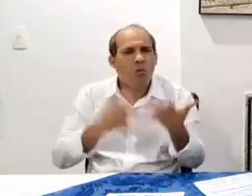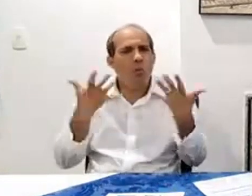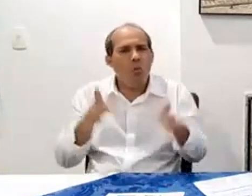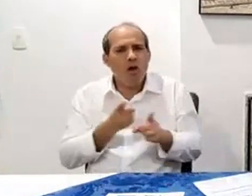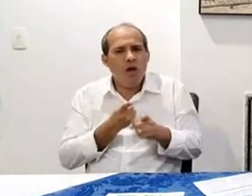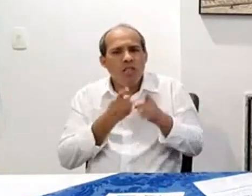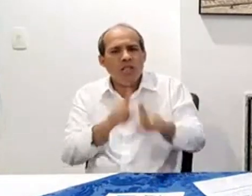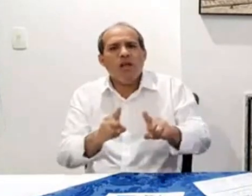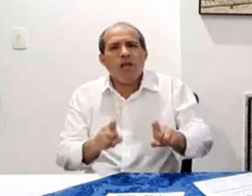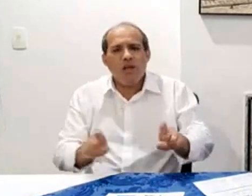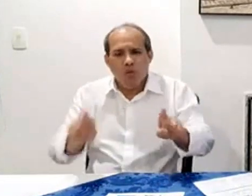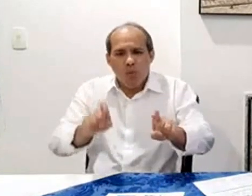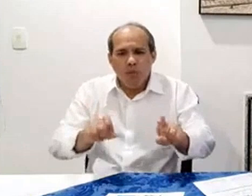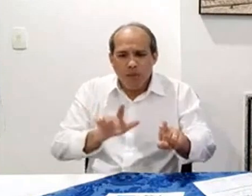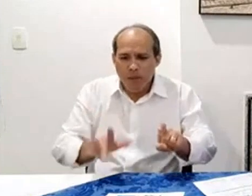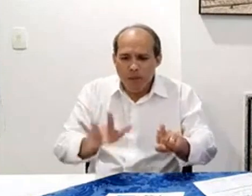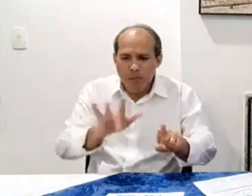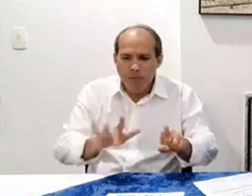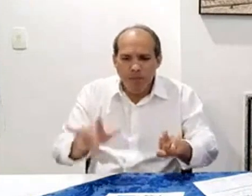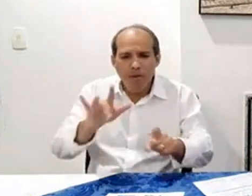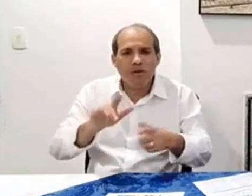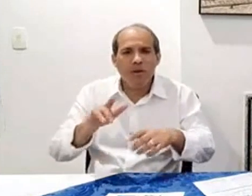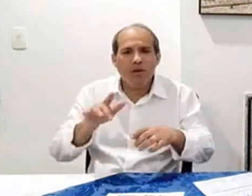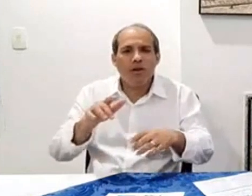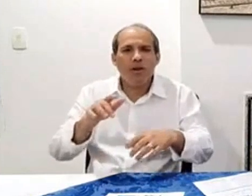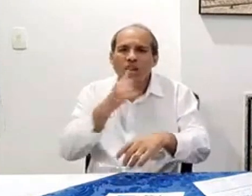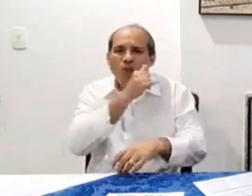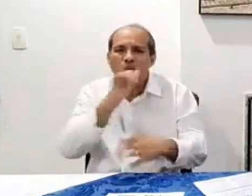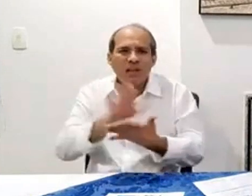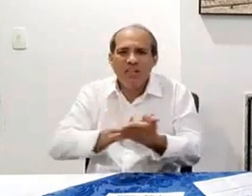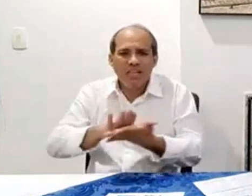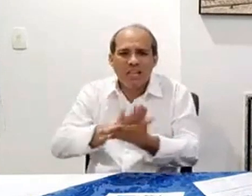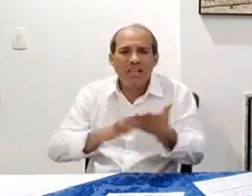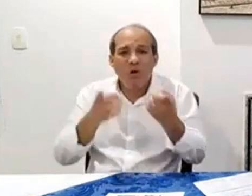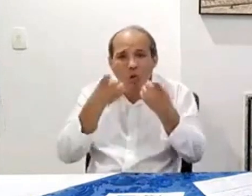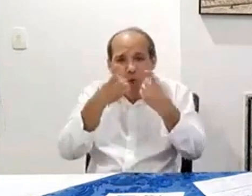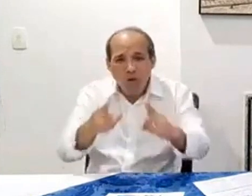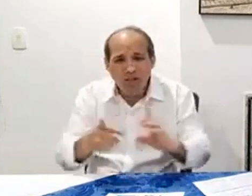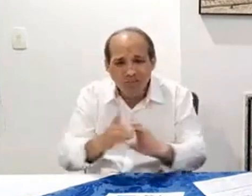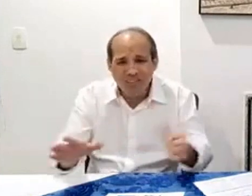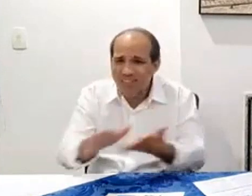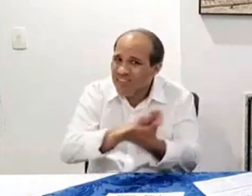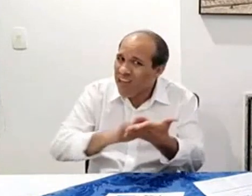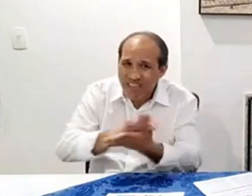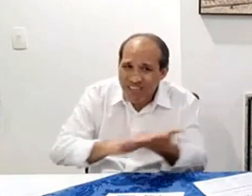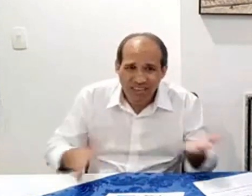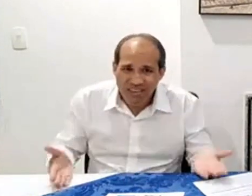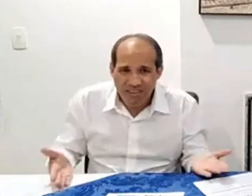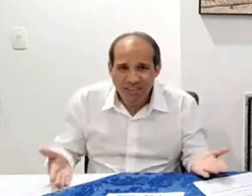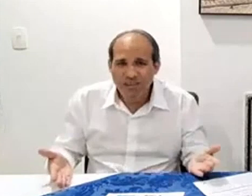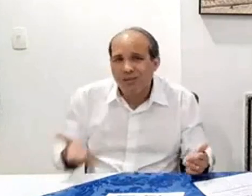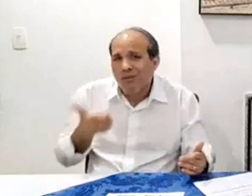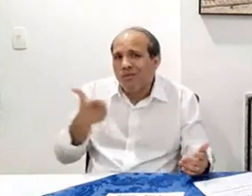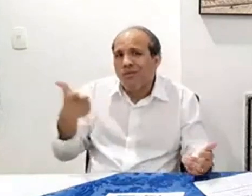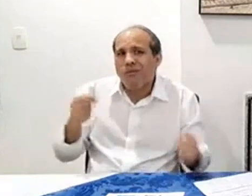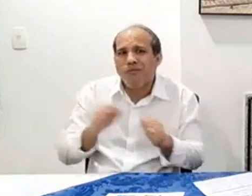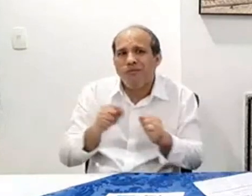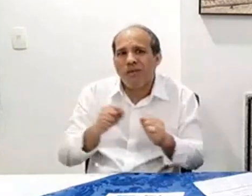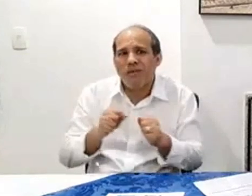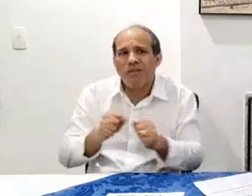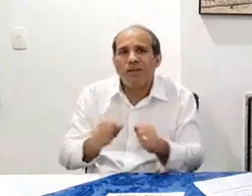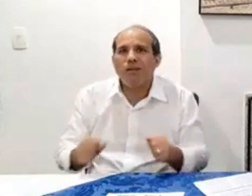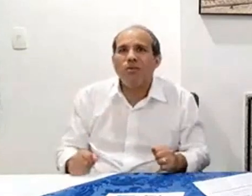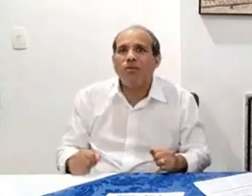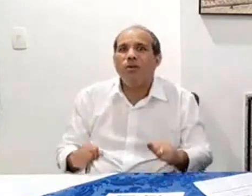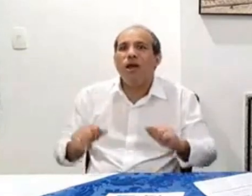as urnas eletrônicas, atacar a democracia, nada disso. Ninguém está fazendo aí,